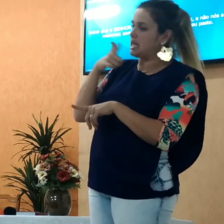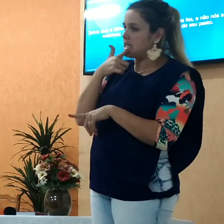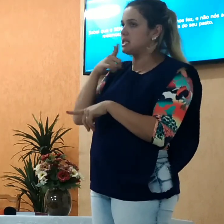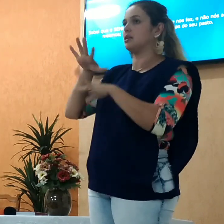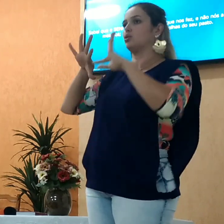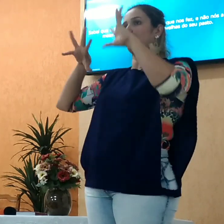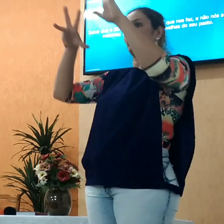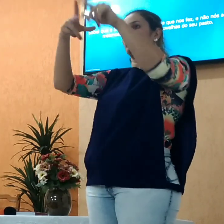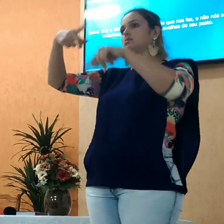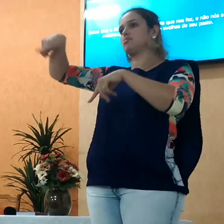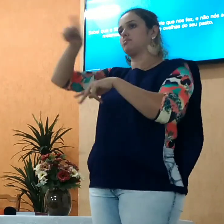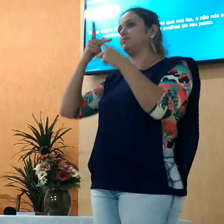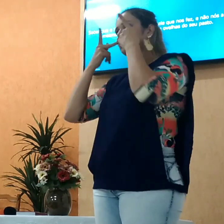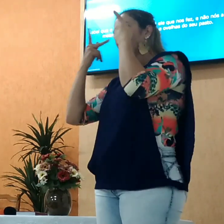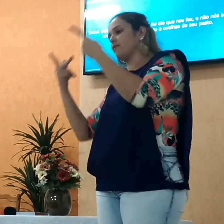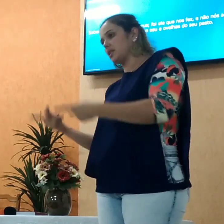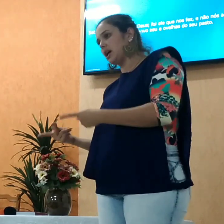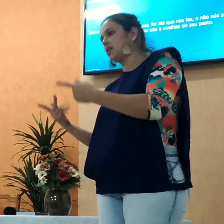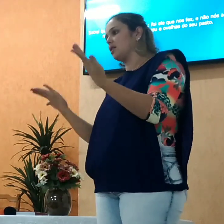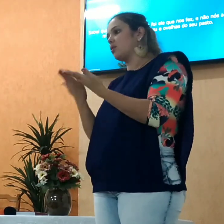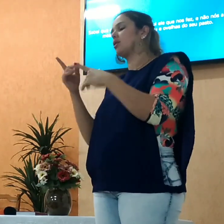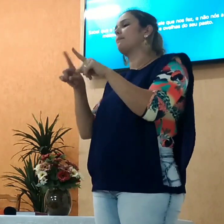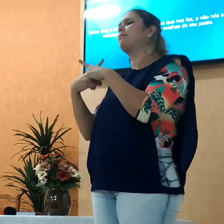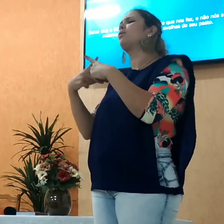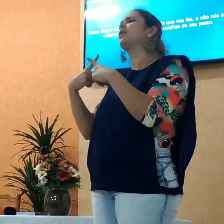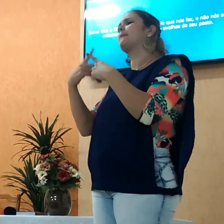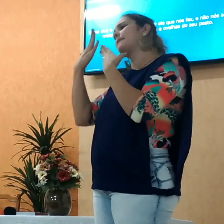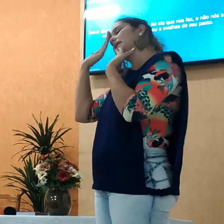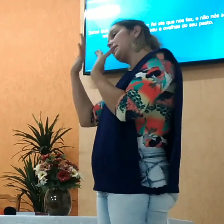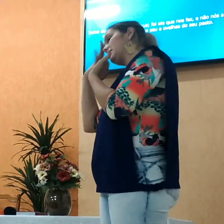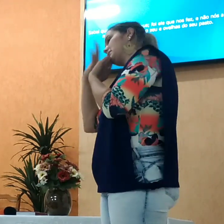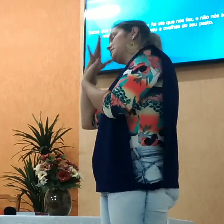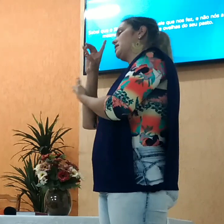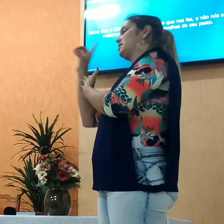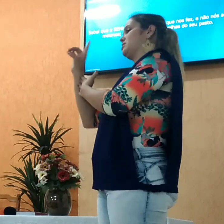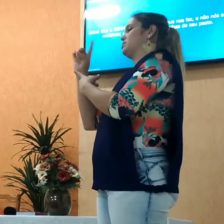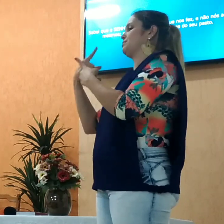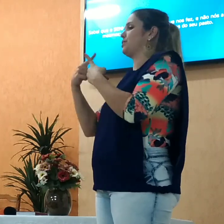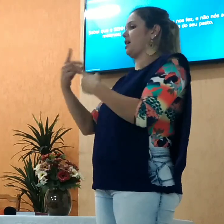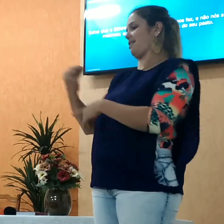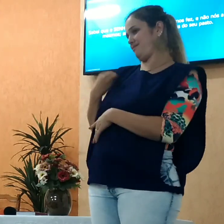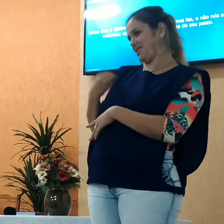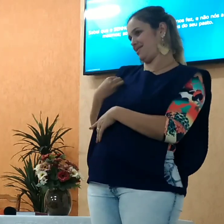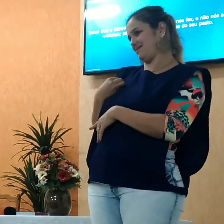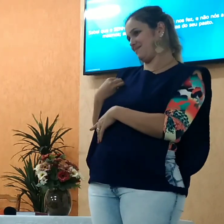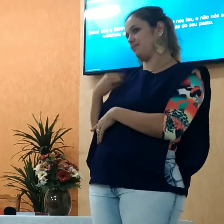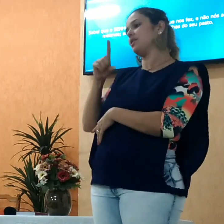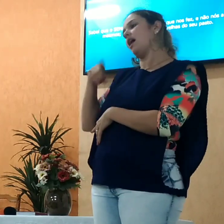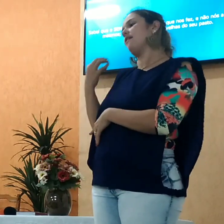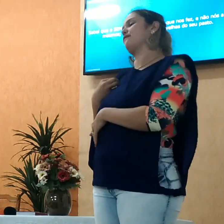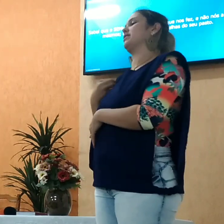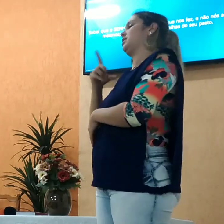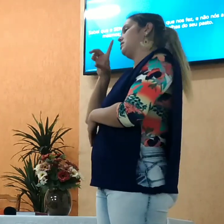todos os convidados, para agradecer a Deus por essa vida que Deus tem nos sustentado.